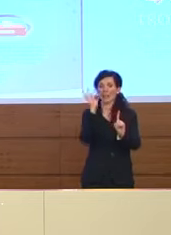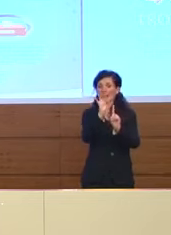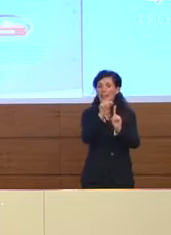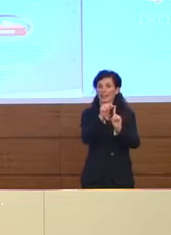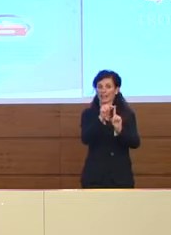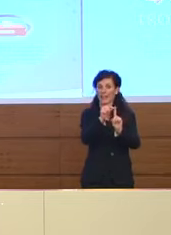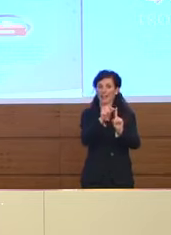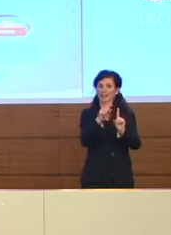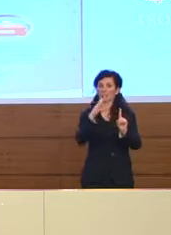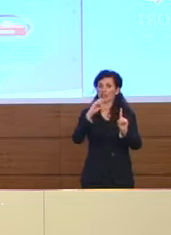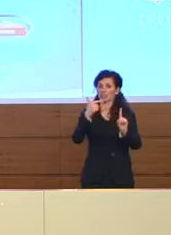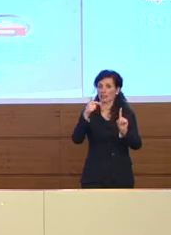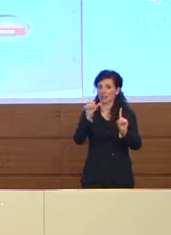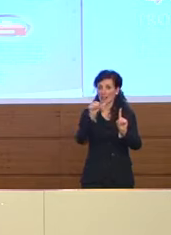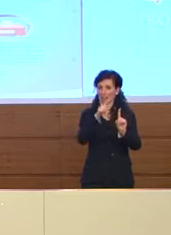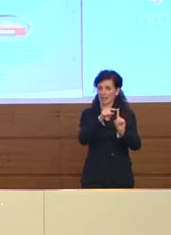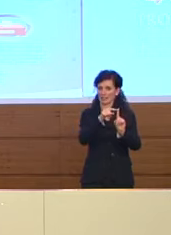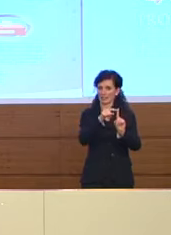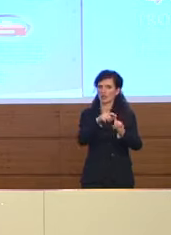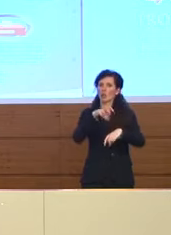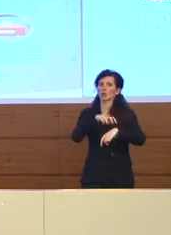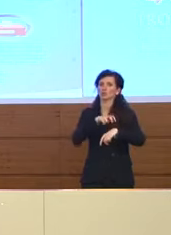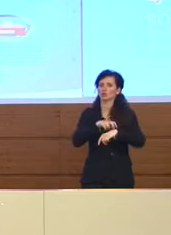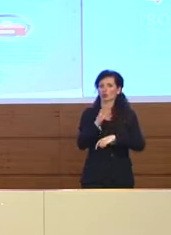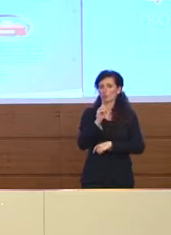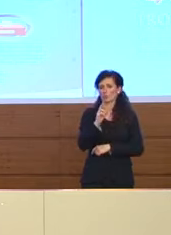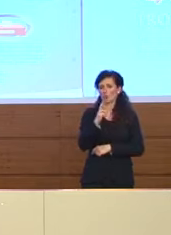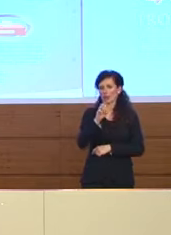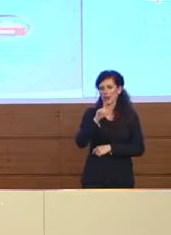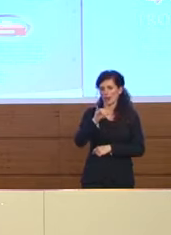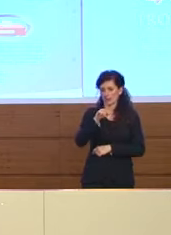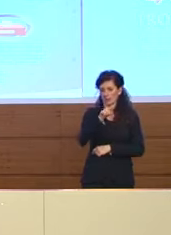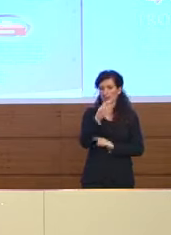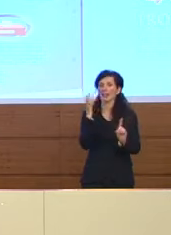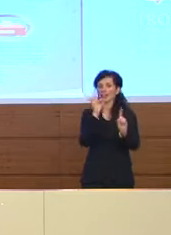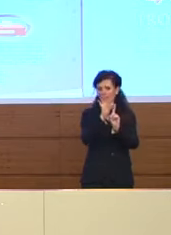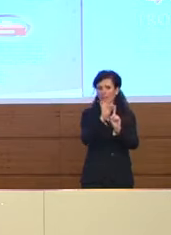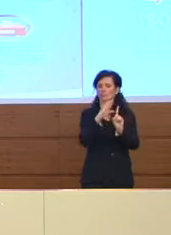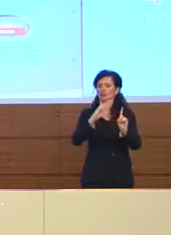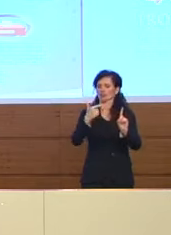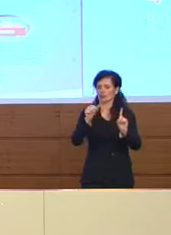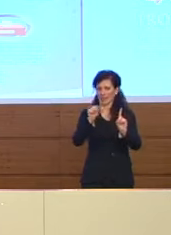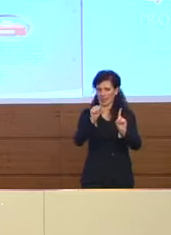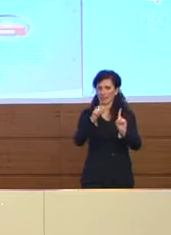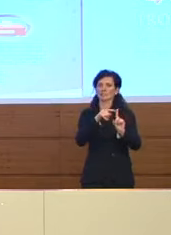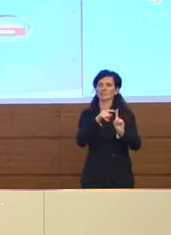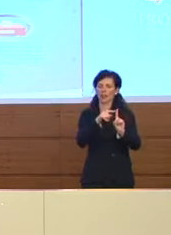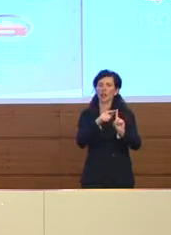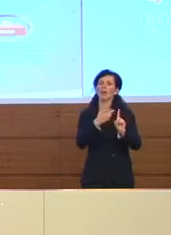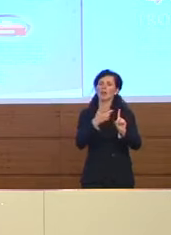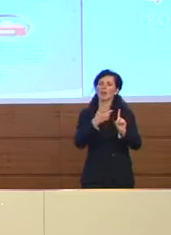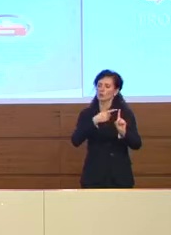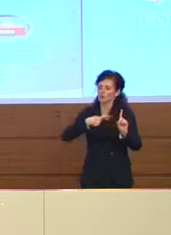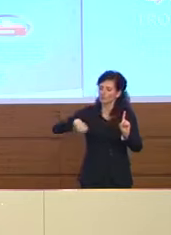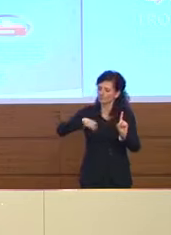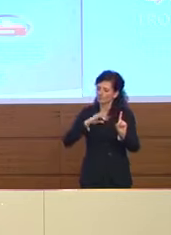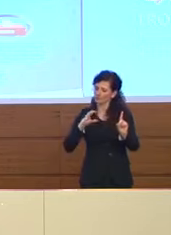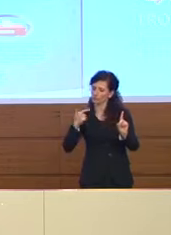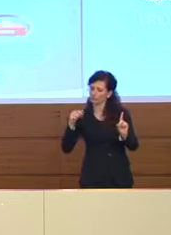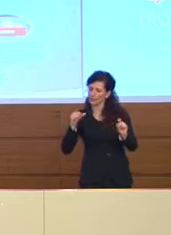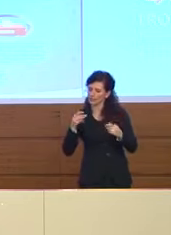cts il dottor borrelli e soprattutto ed evidentemente il